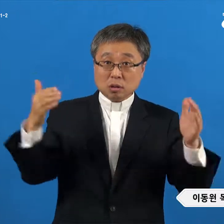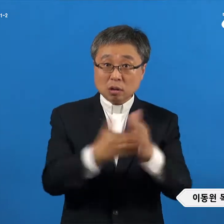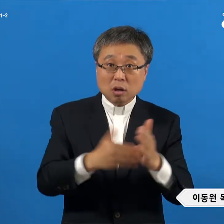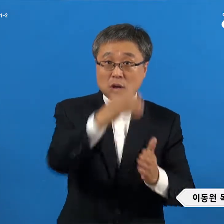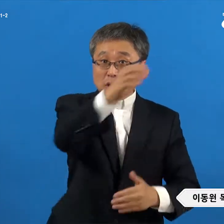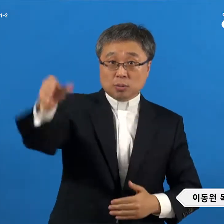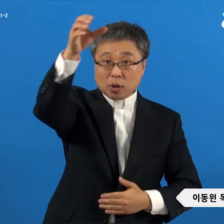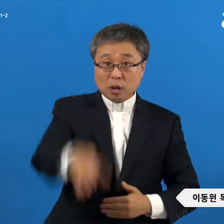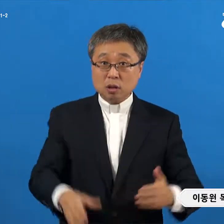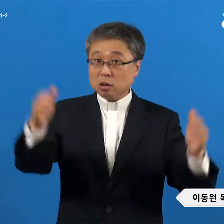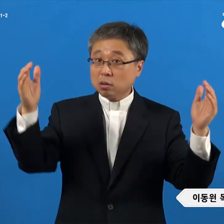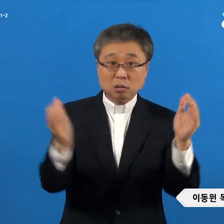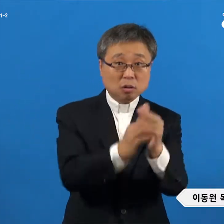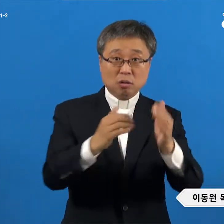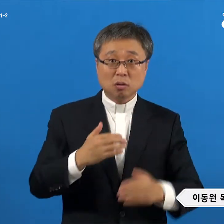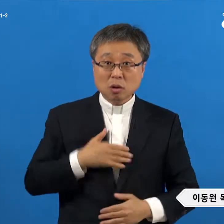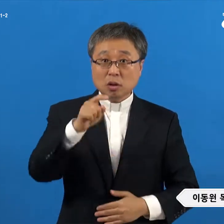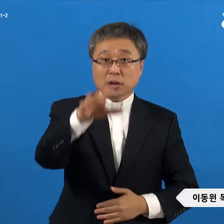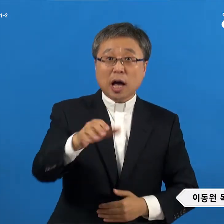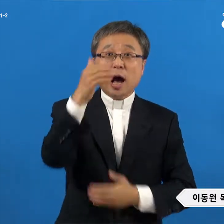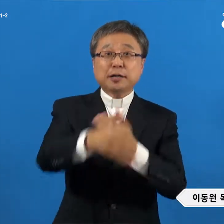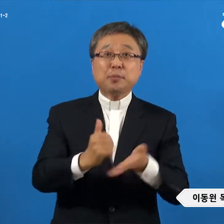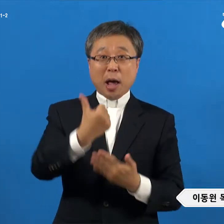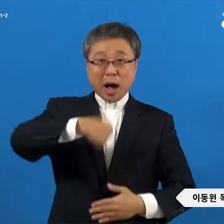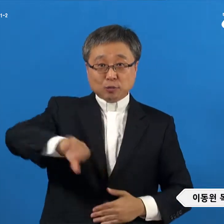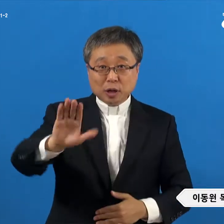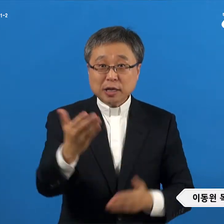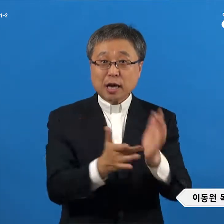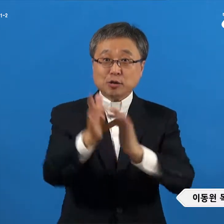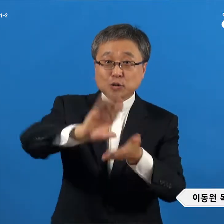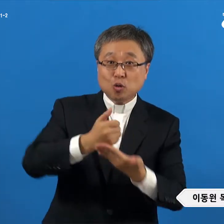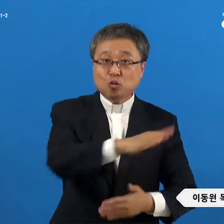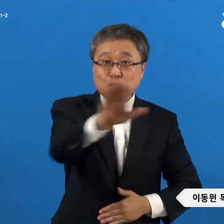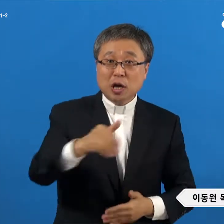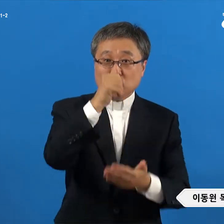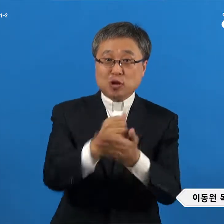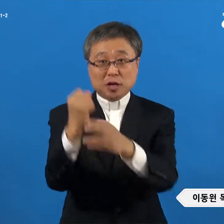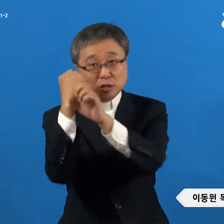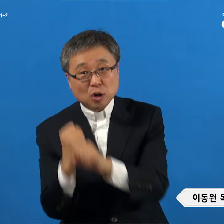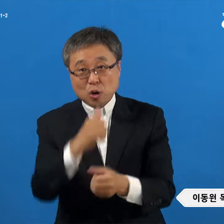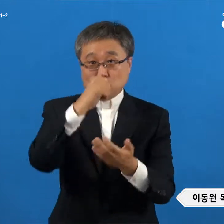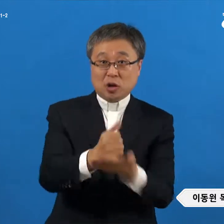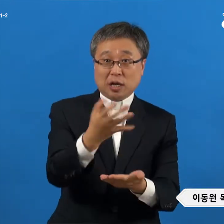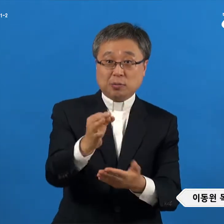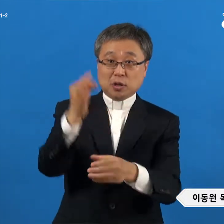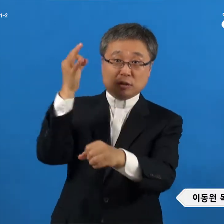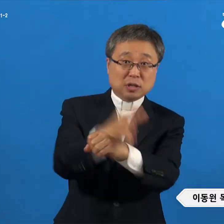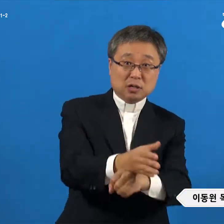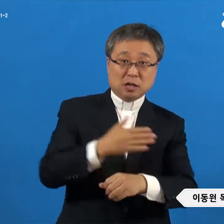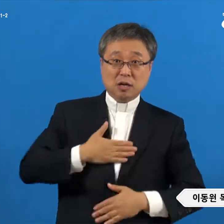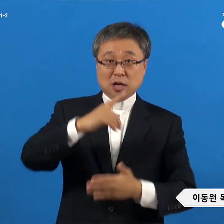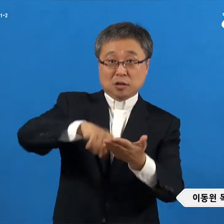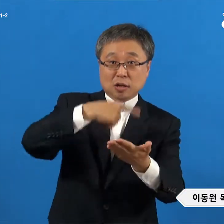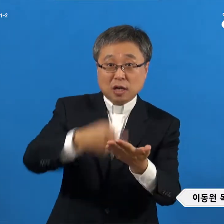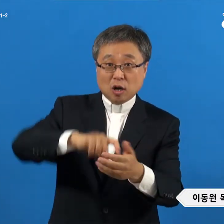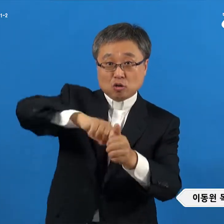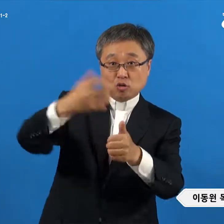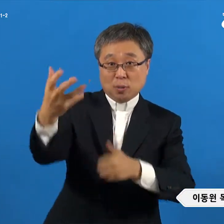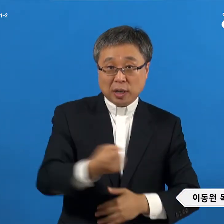십자가에서 끝났습니다. 거기서 하나님의 아들이신 예수가 우리의 죄를 짊어지고 죄값을 지불하고 대신 저주를 받으시고